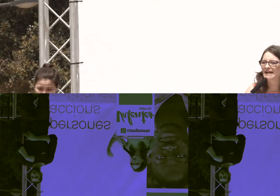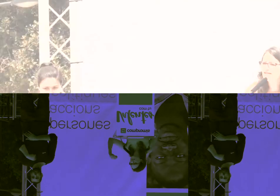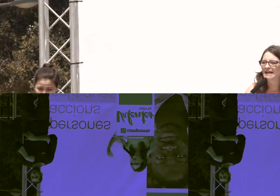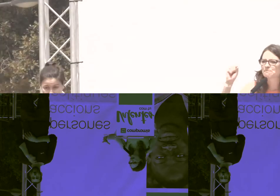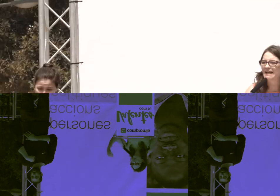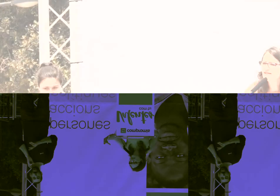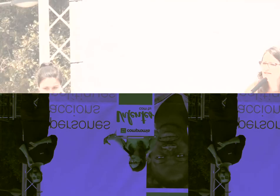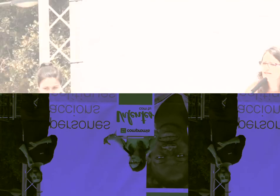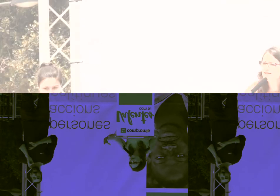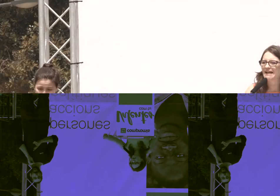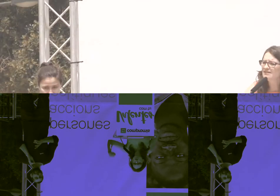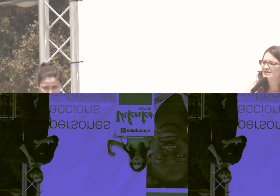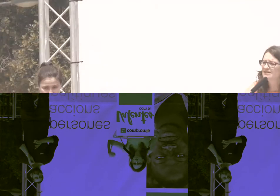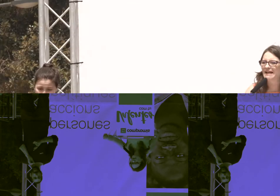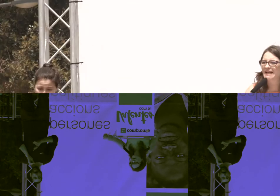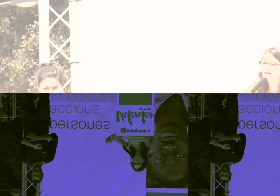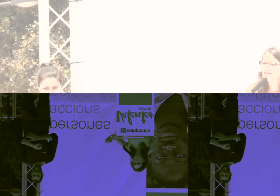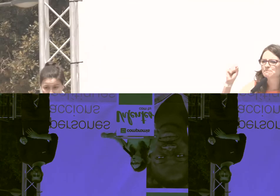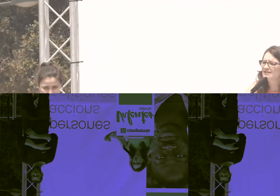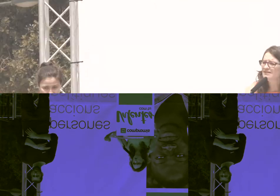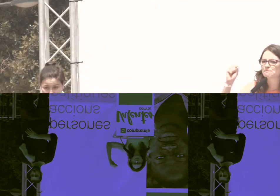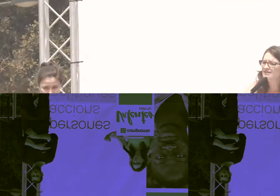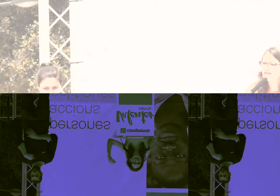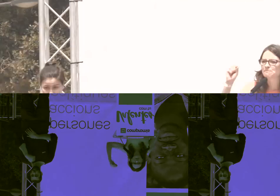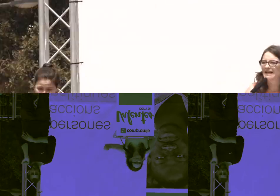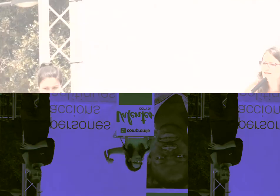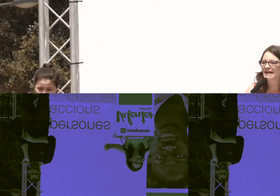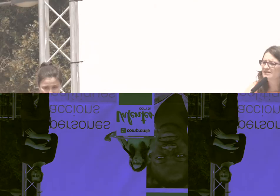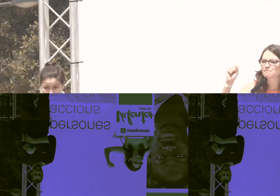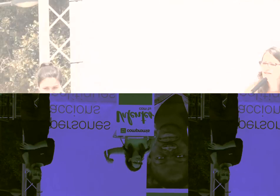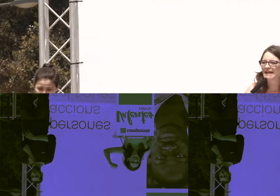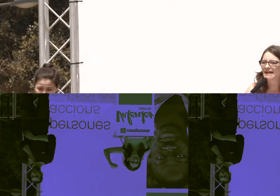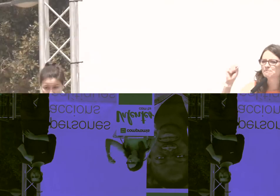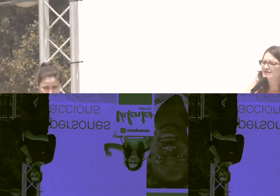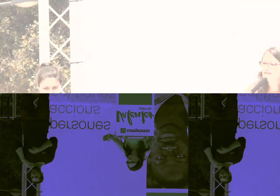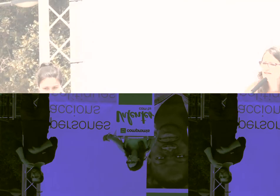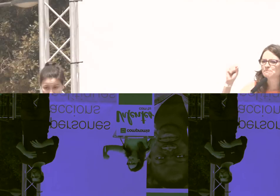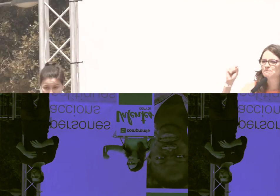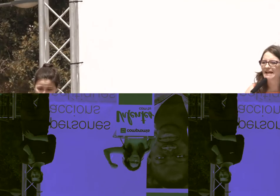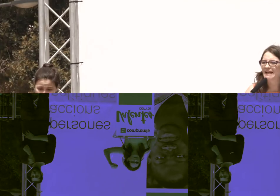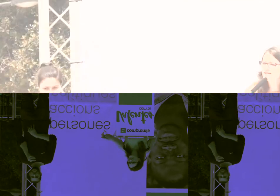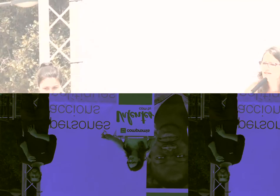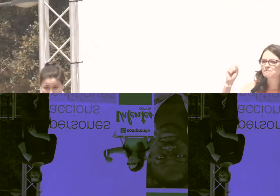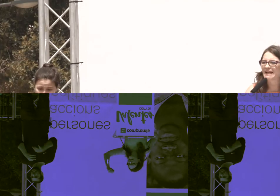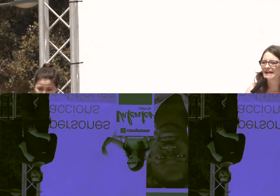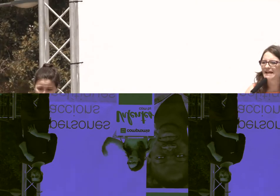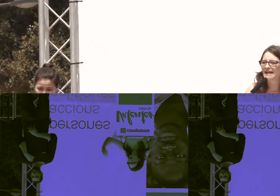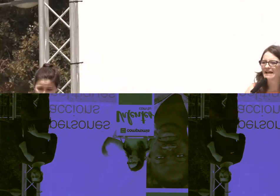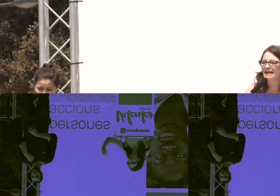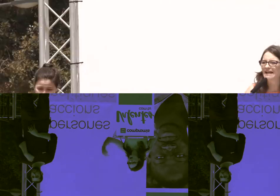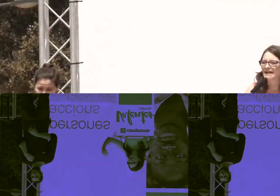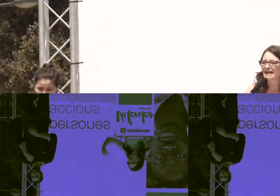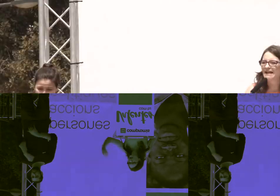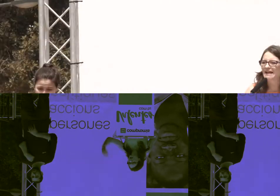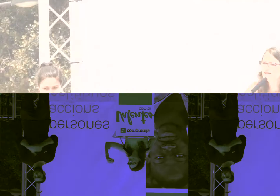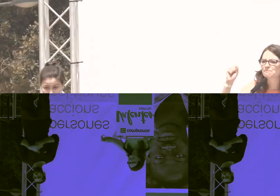de segona. No volem ser més que ningú, però estem farts de ser sempre menys que tots. S'ha acabat. Prou, senyor